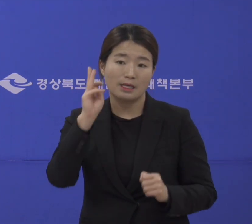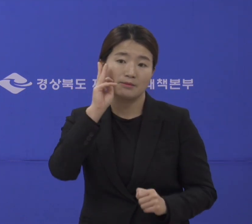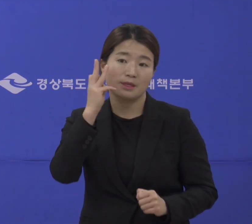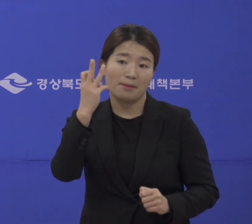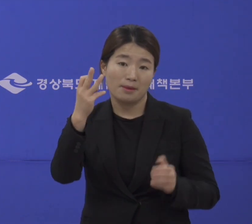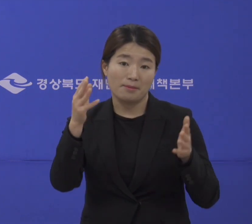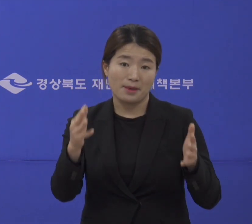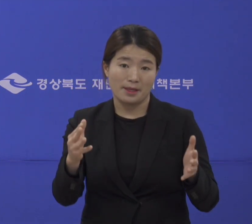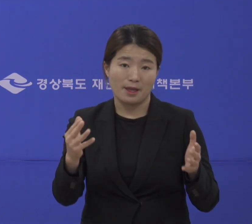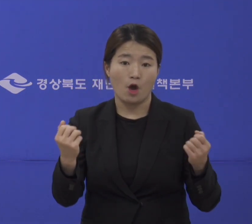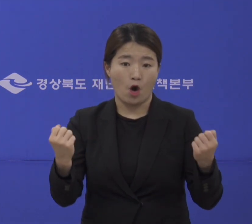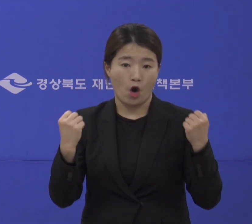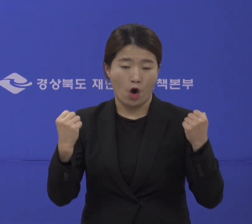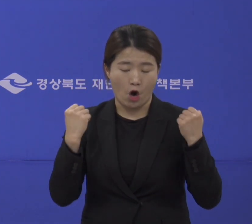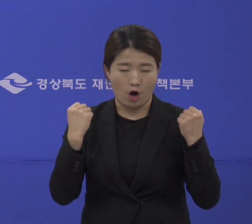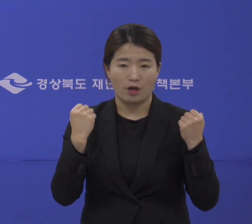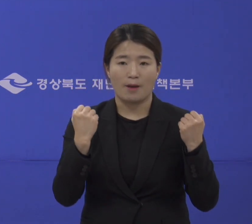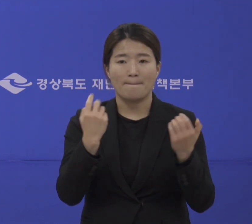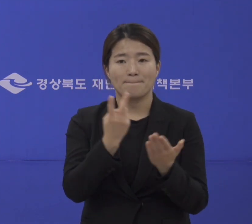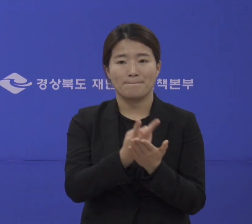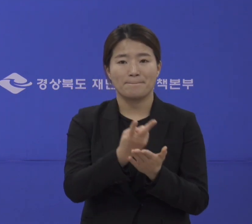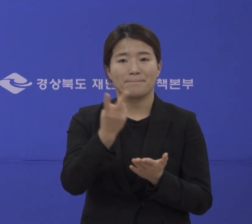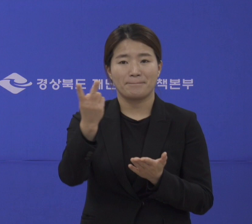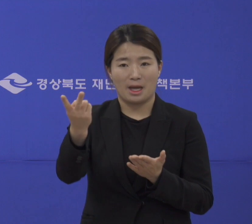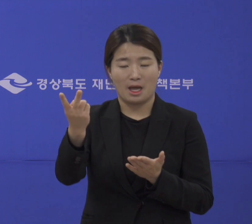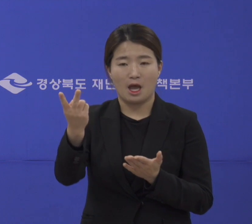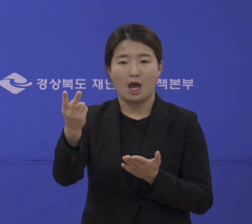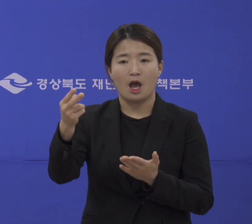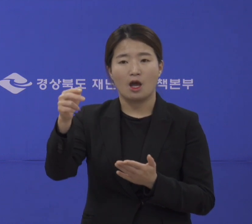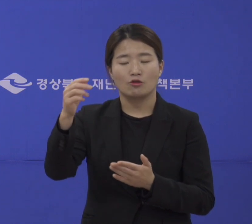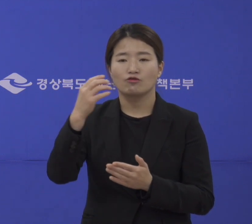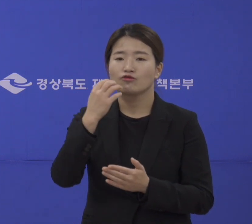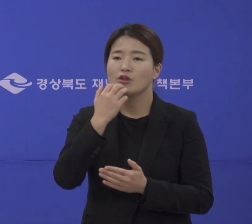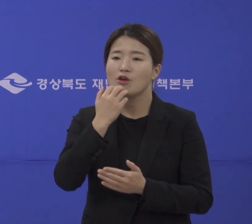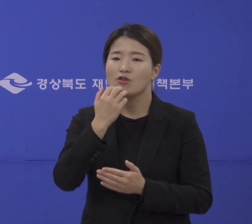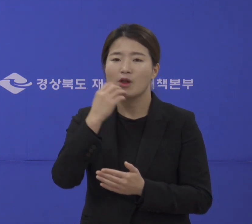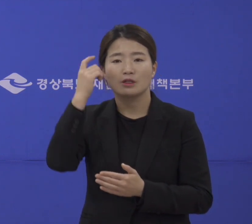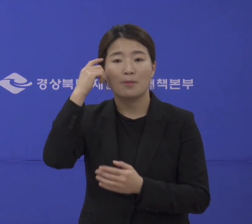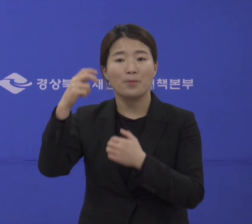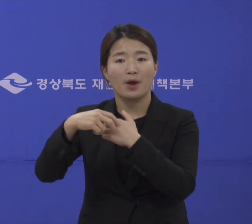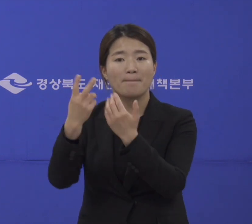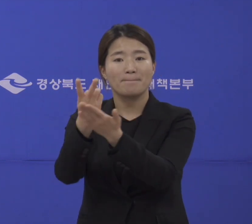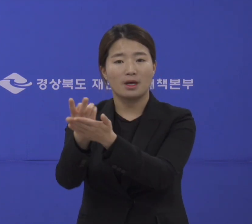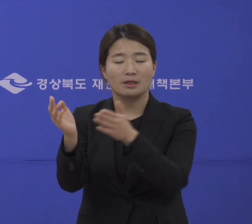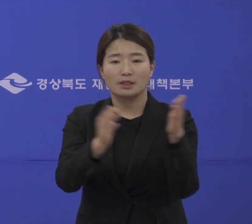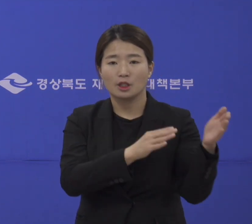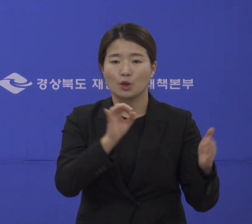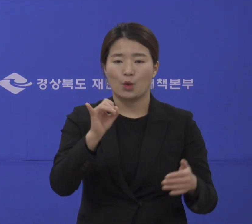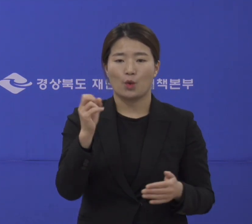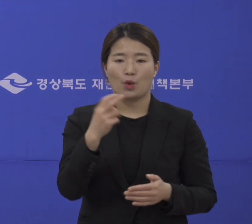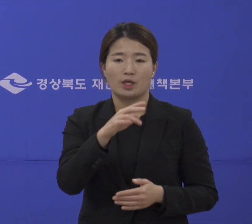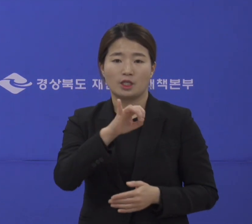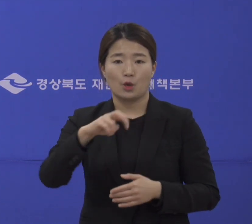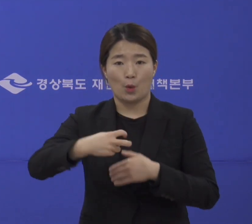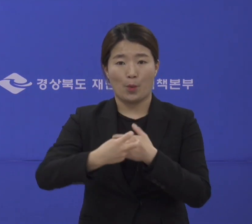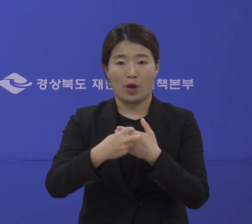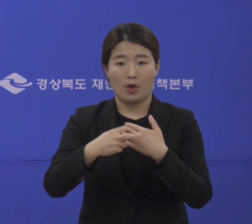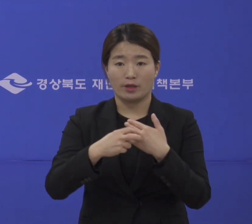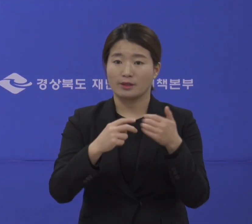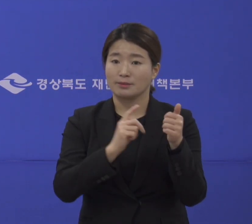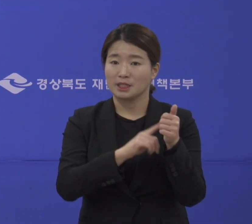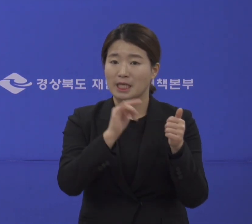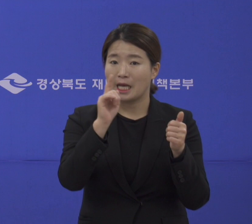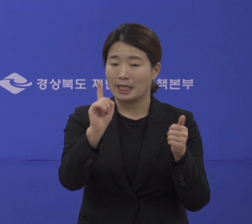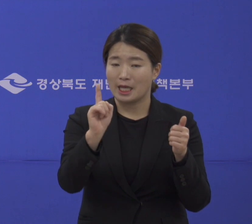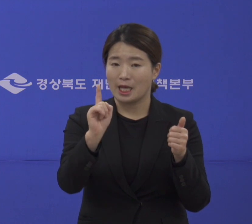완치가 되어서 부곡병으로 갔고요. 또 95년생 남성은 안동의료원에 갔는데 10일 만에 완치가 되었습니다.